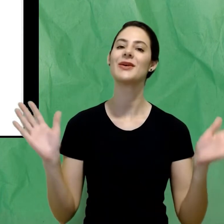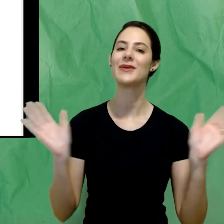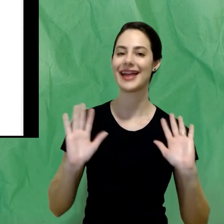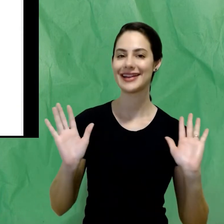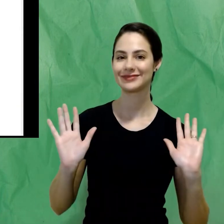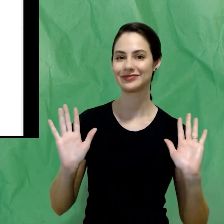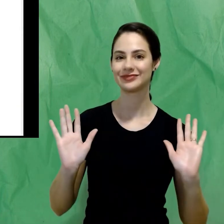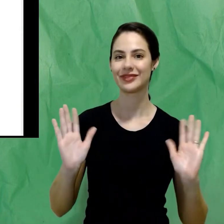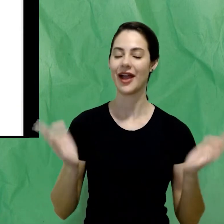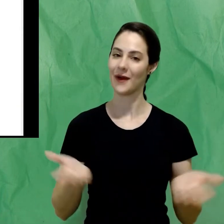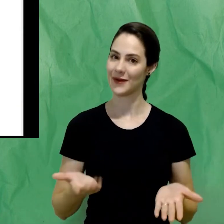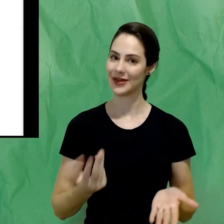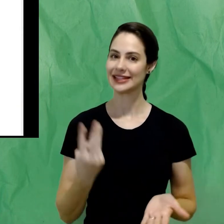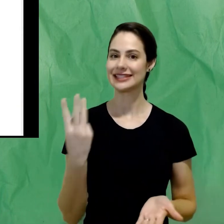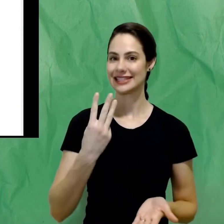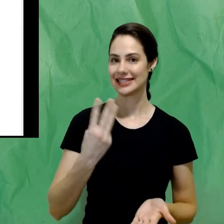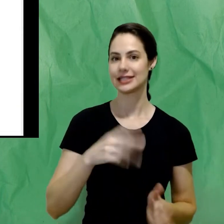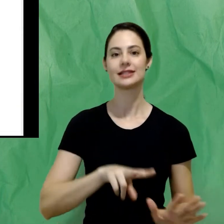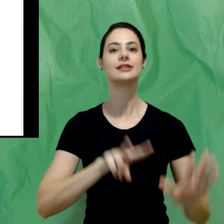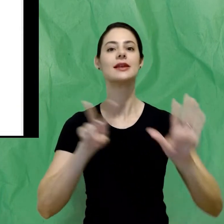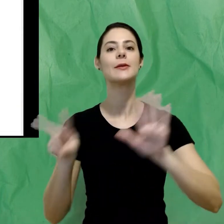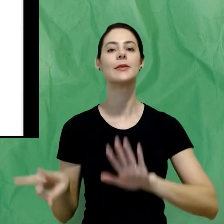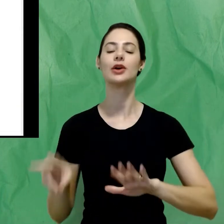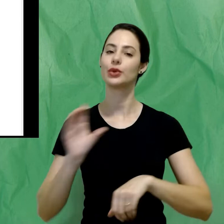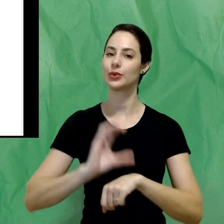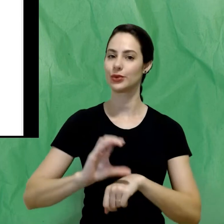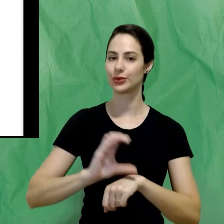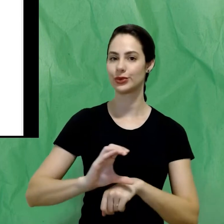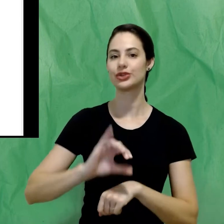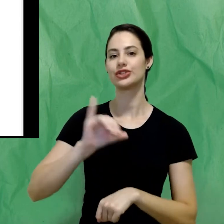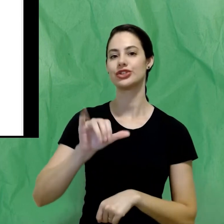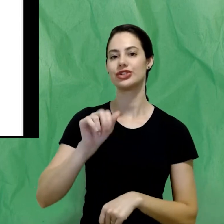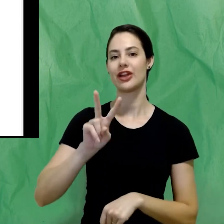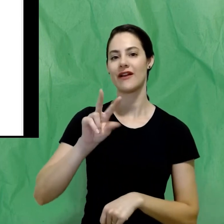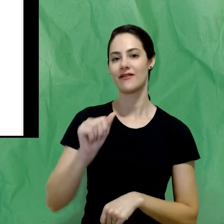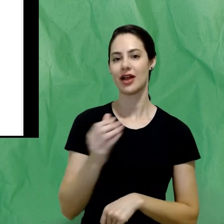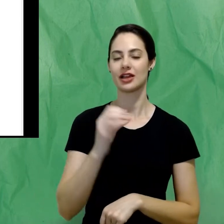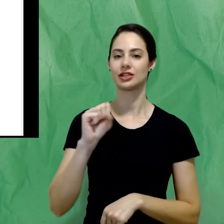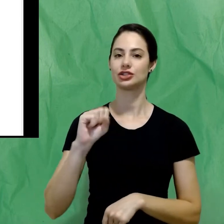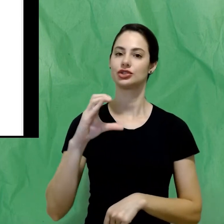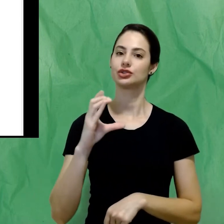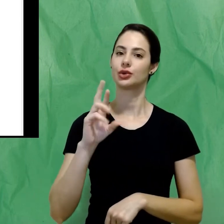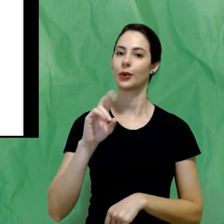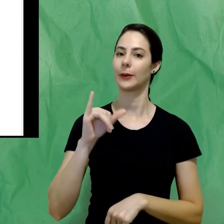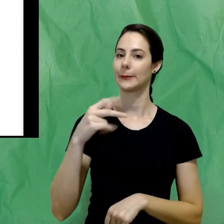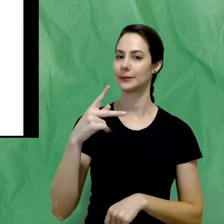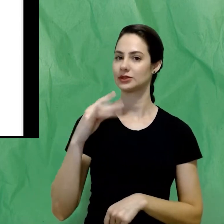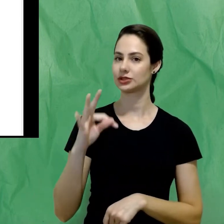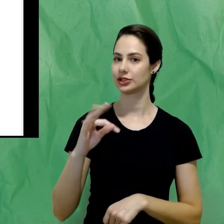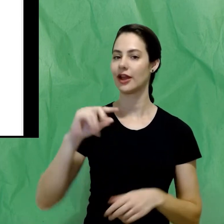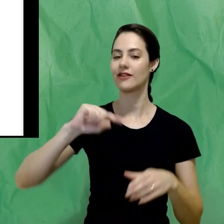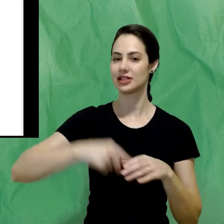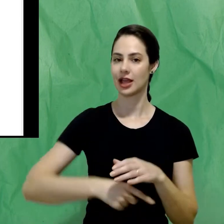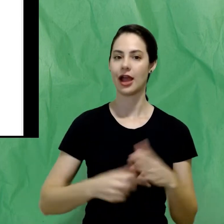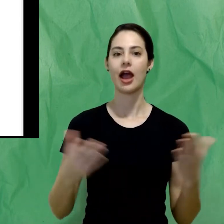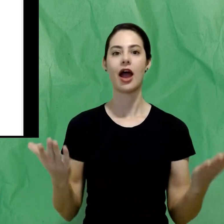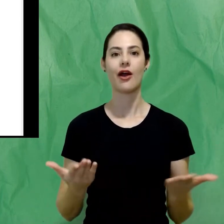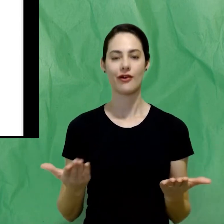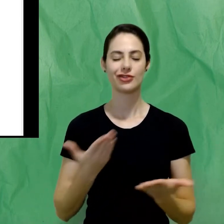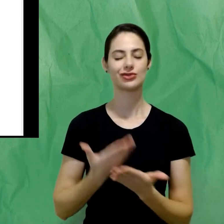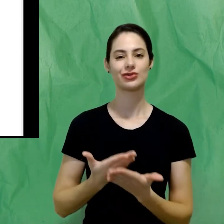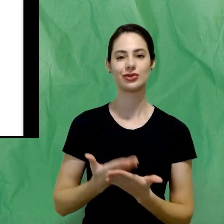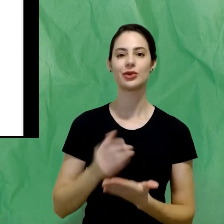Olá, essa é a terceira semana do curso de JavaScript avançado. Essa semana nós estamos estudando um pouco sobre Web